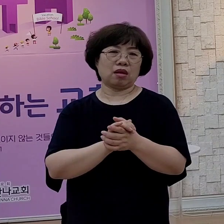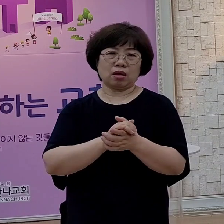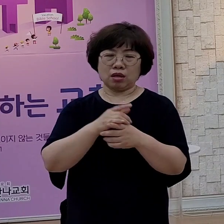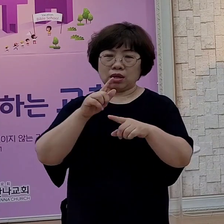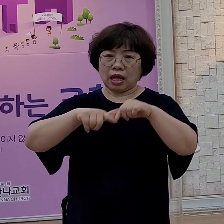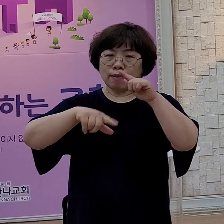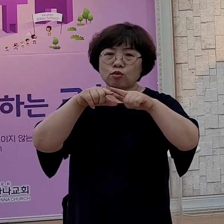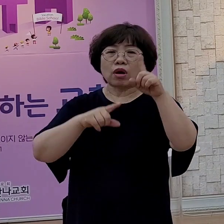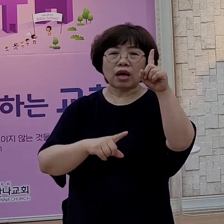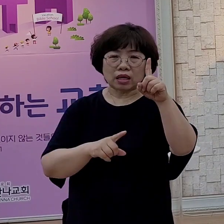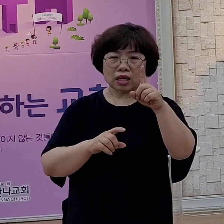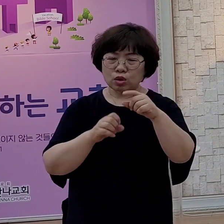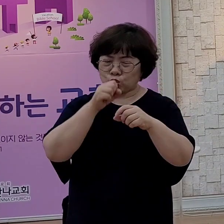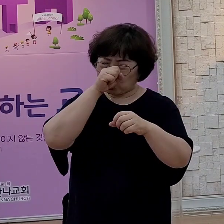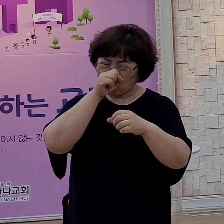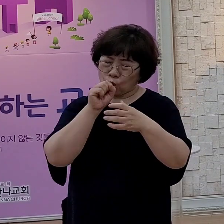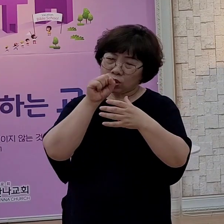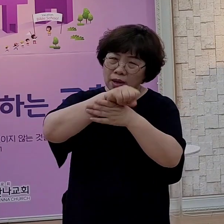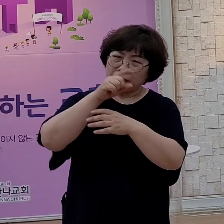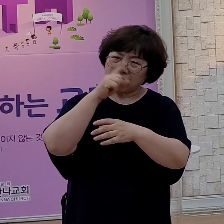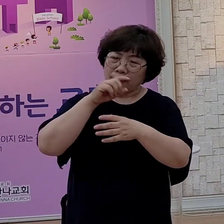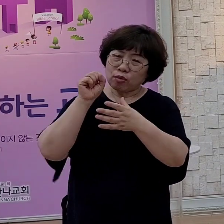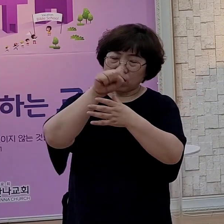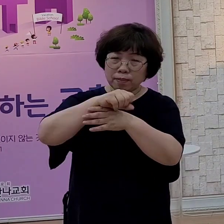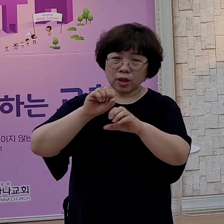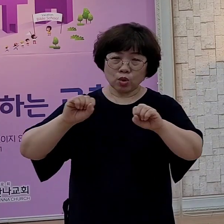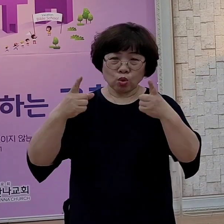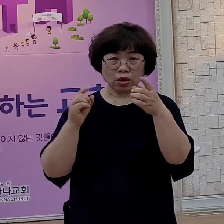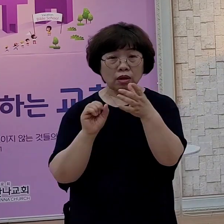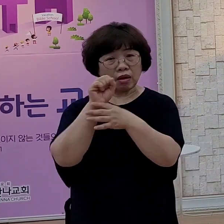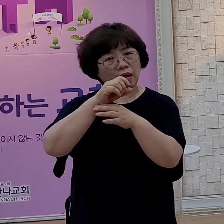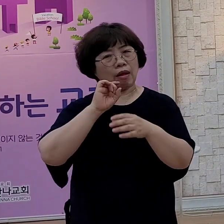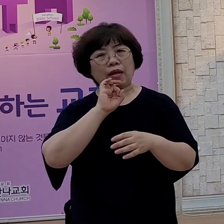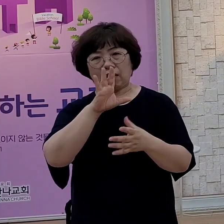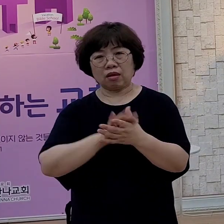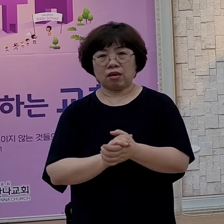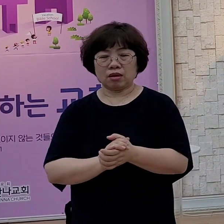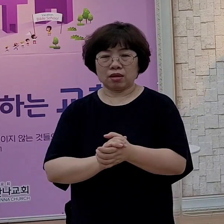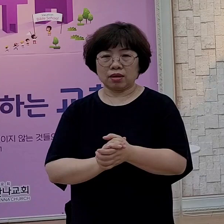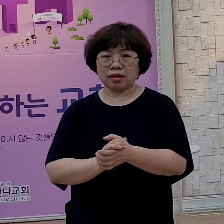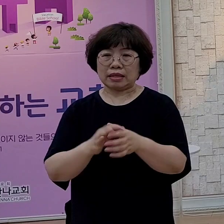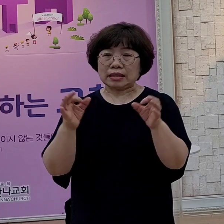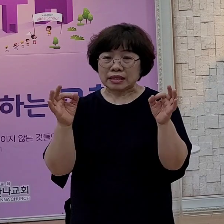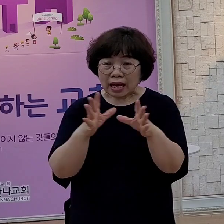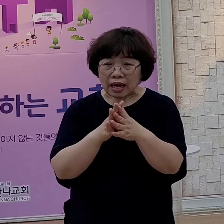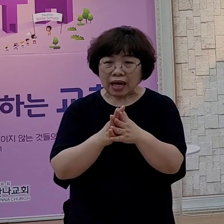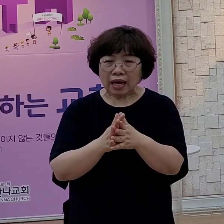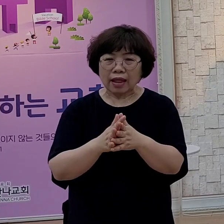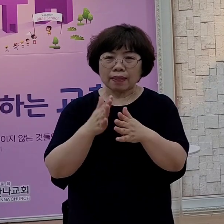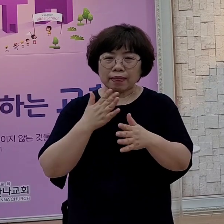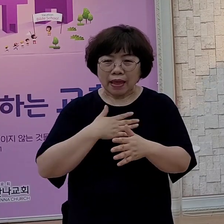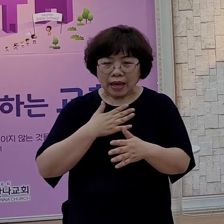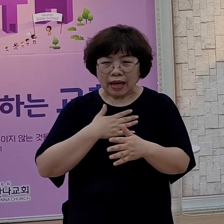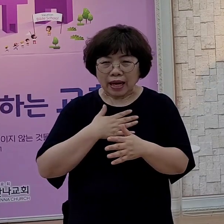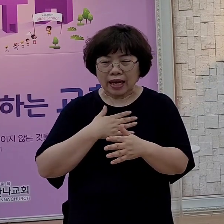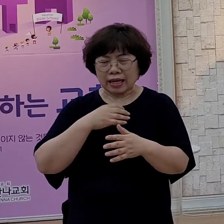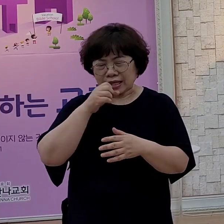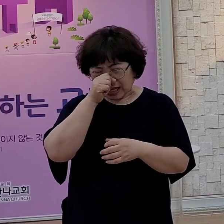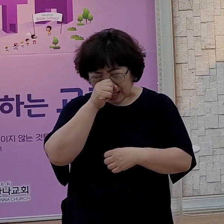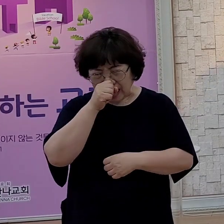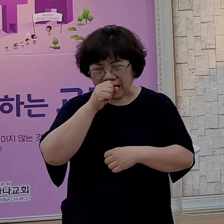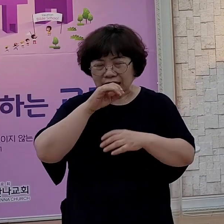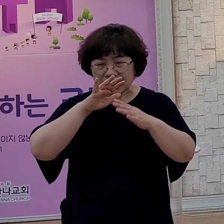열매와 나쁜 열매가 나올 수 없다. 우리가 잠시 내가 그런 사람 아닌 것처럼 착하게